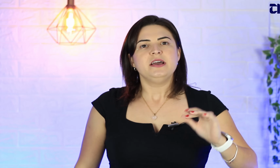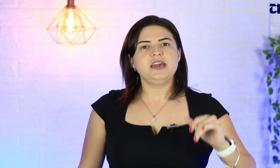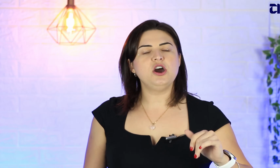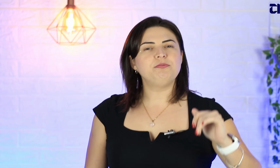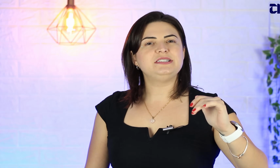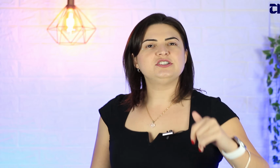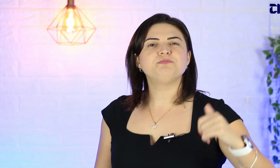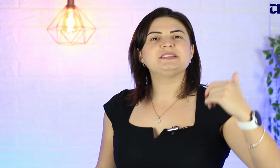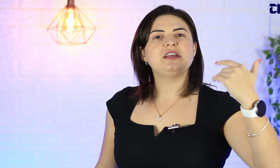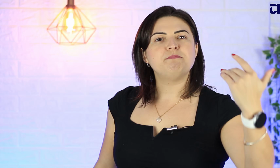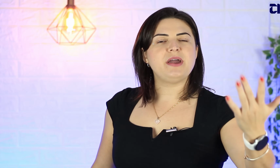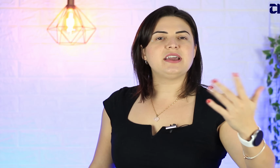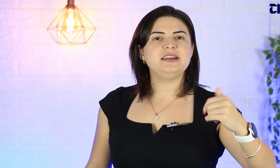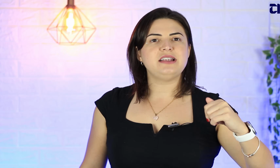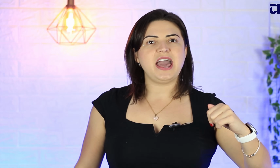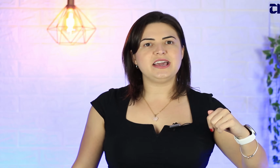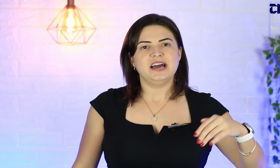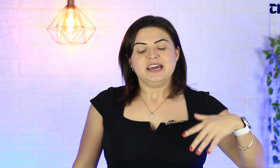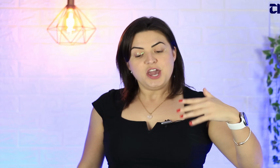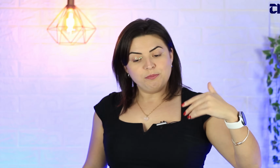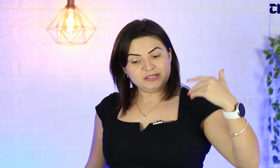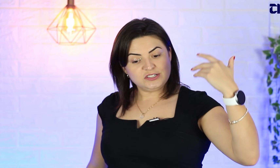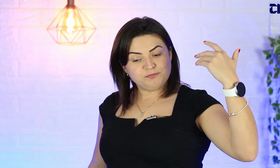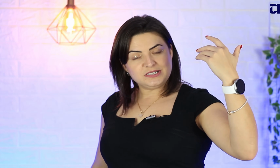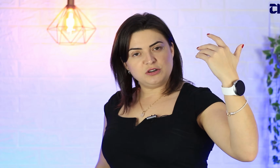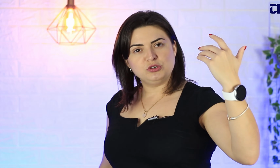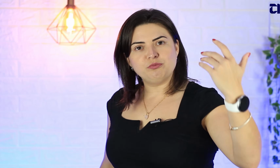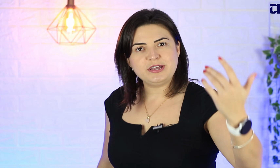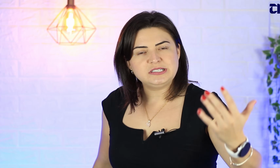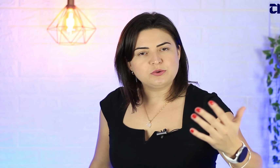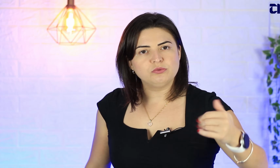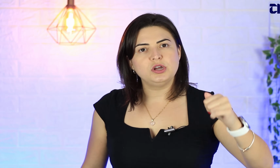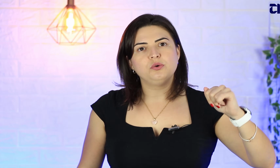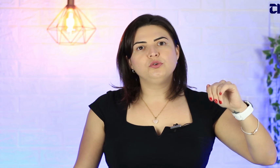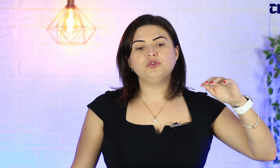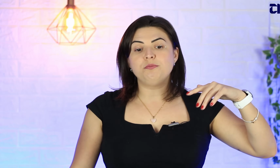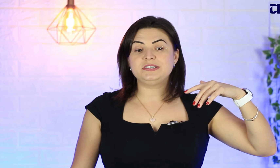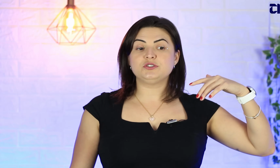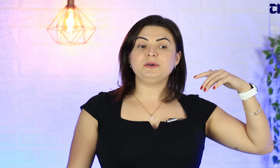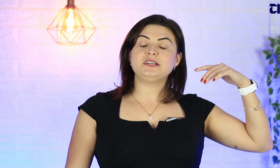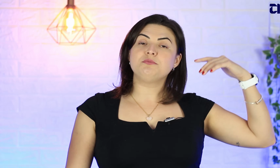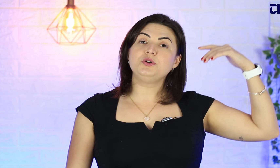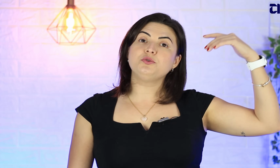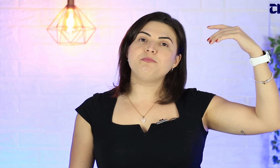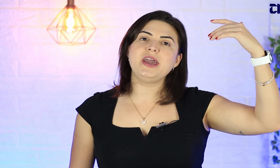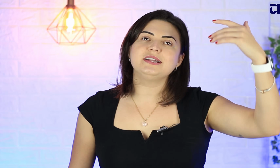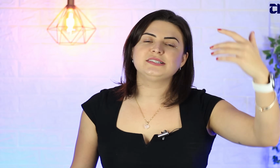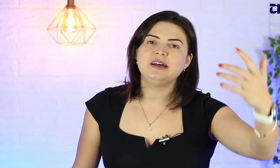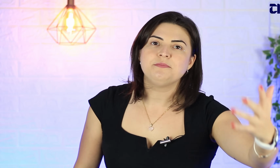Eu preciso passar bem a ideia, eu preciso passar muito bem esse conteúdo, eu preciso passar muito bem essa